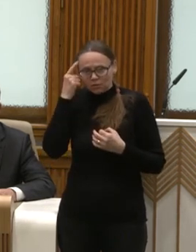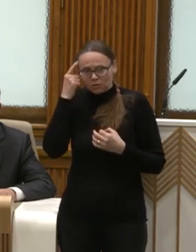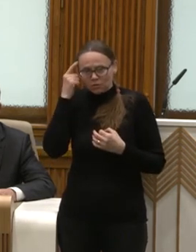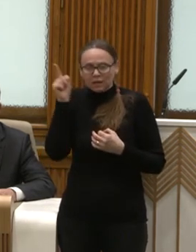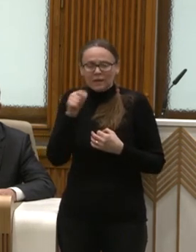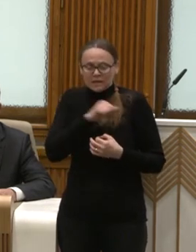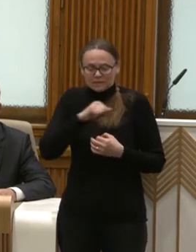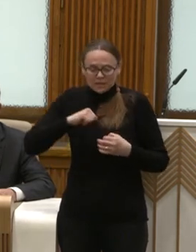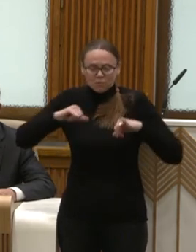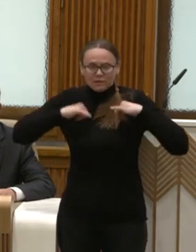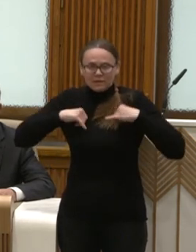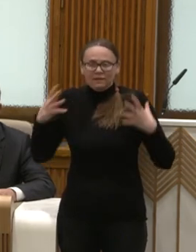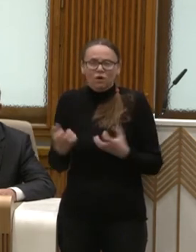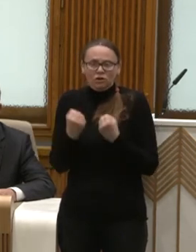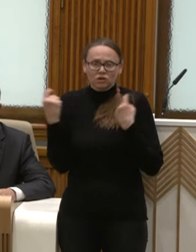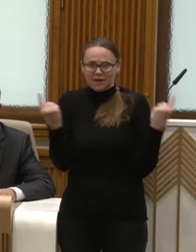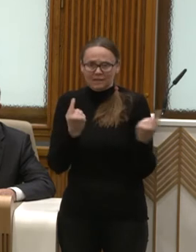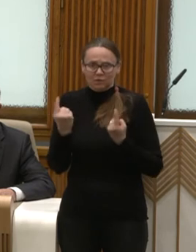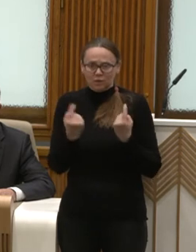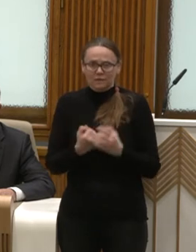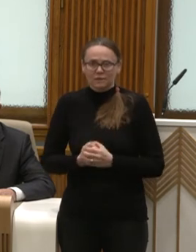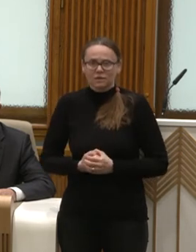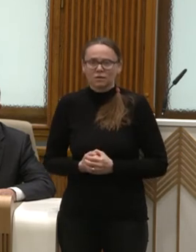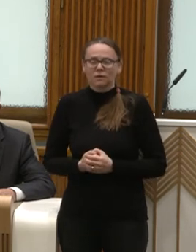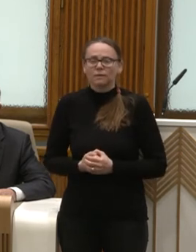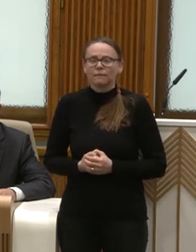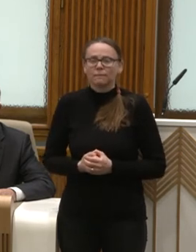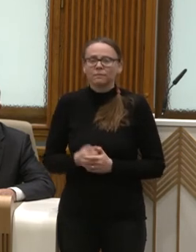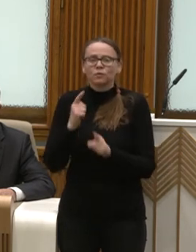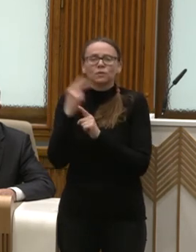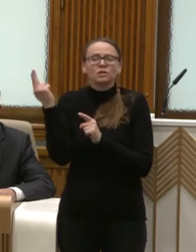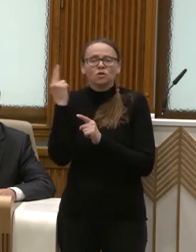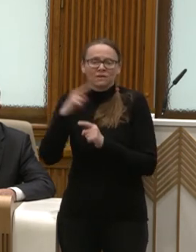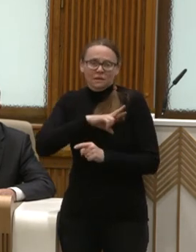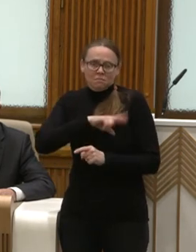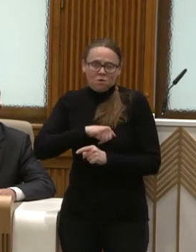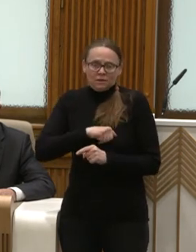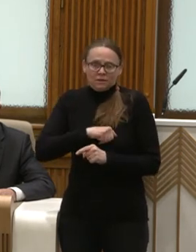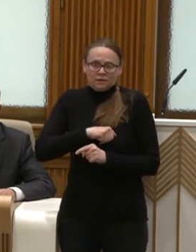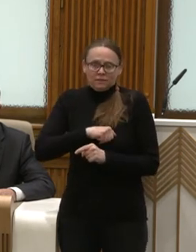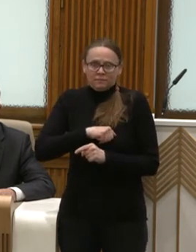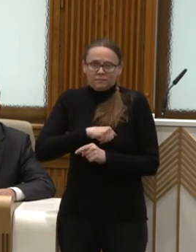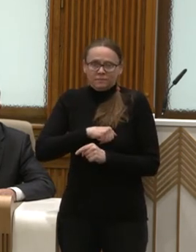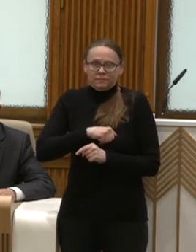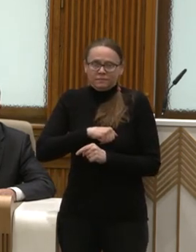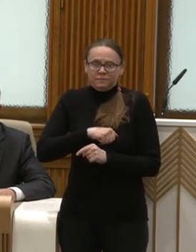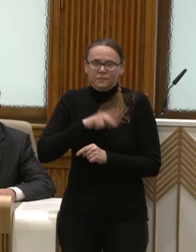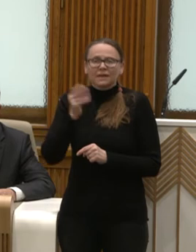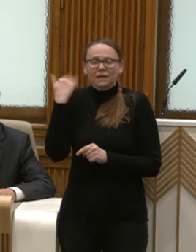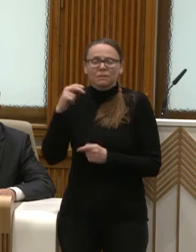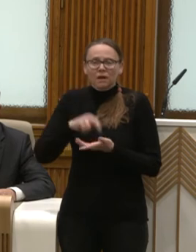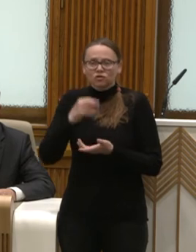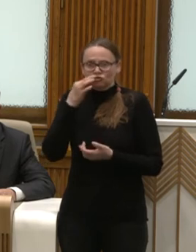pametjo in samo iniciativo reševali situacijo. Tudi slovenski policiji, ki je bila še